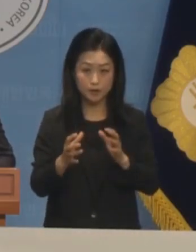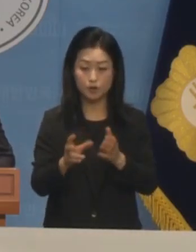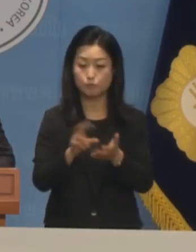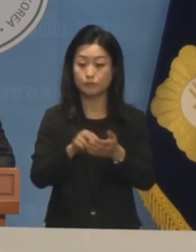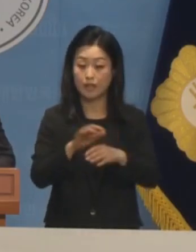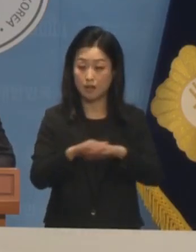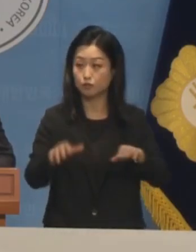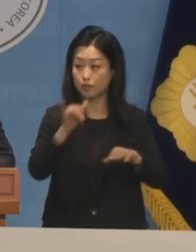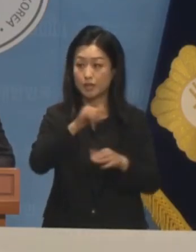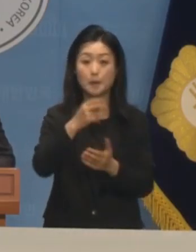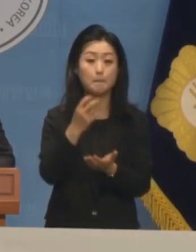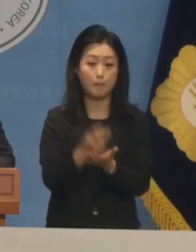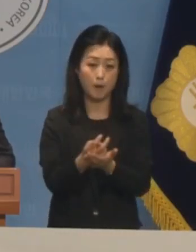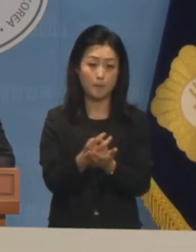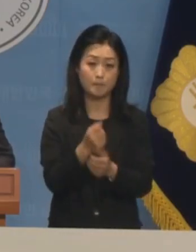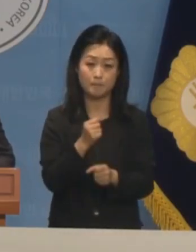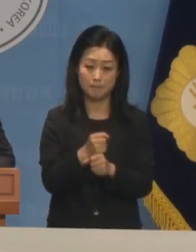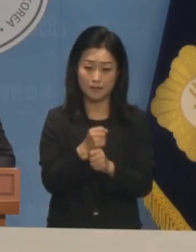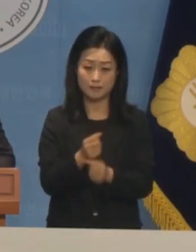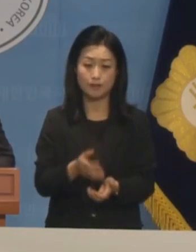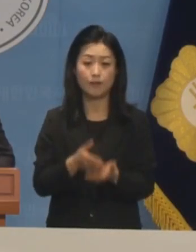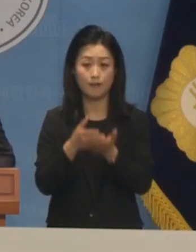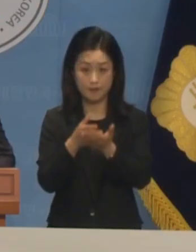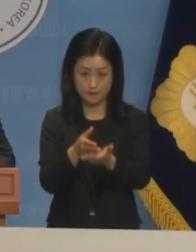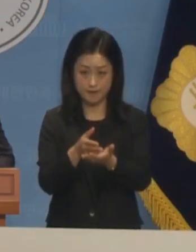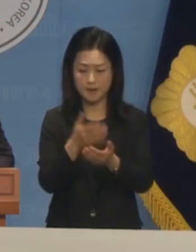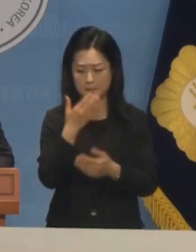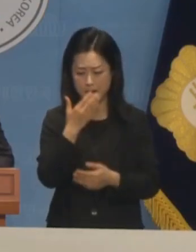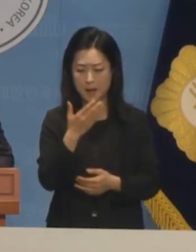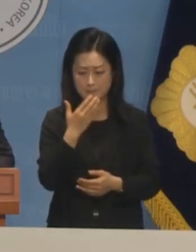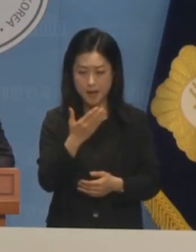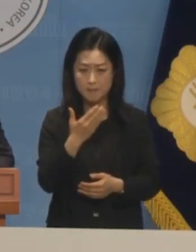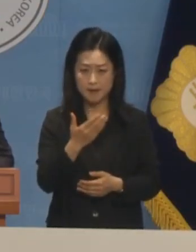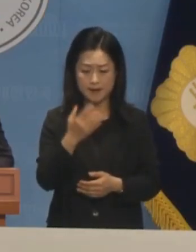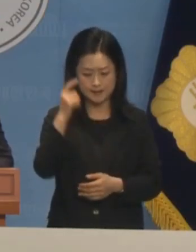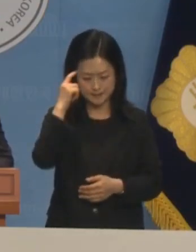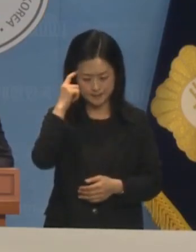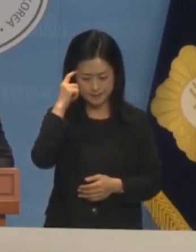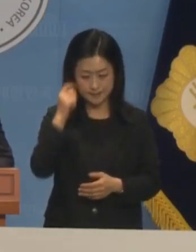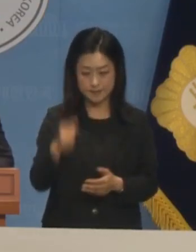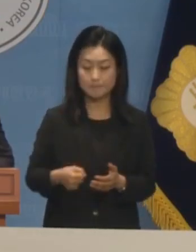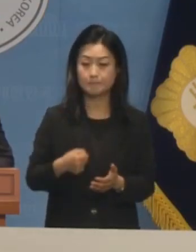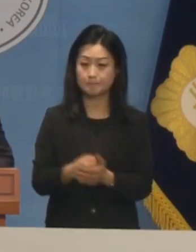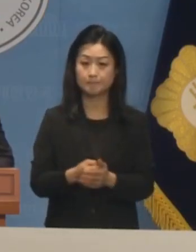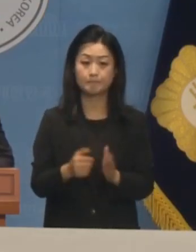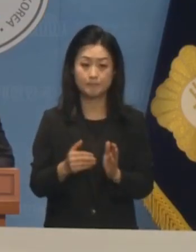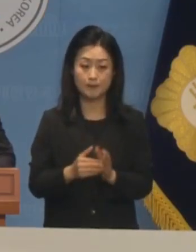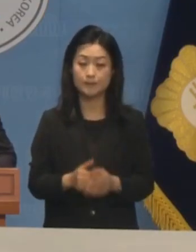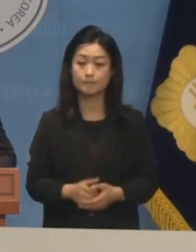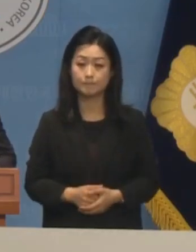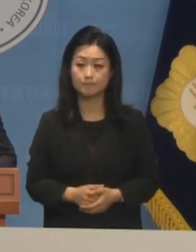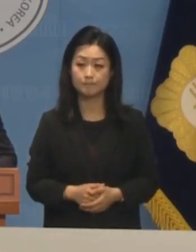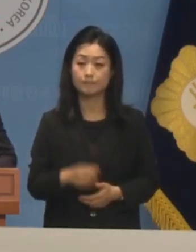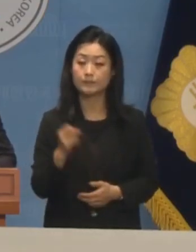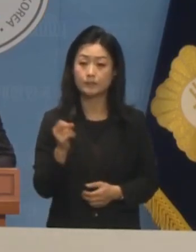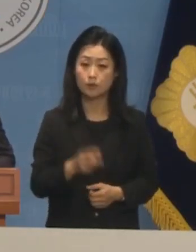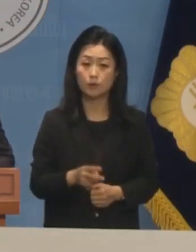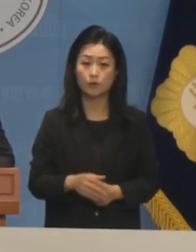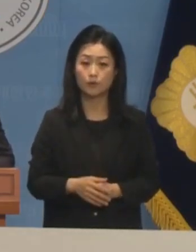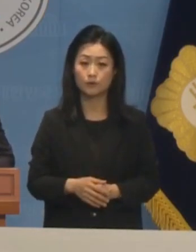수 있는 법안과 제도를 만들어내야겠다는 생각을 하게 됩니다.